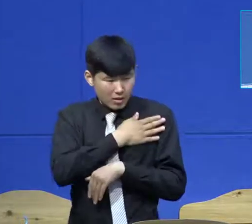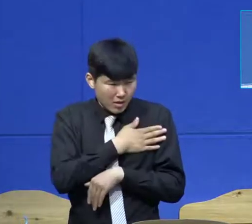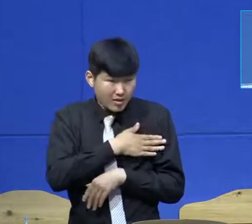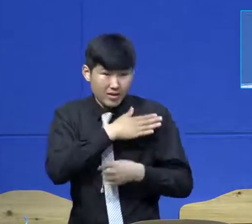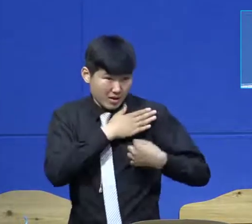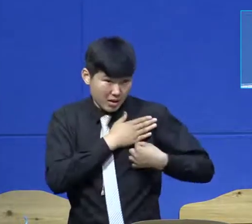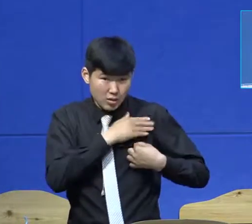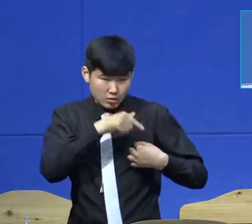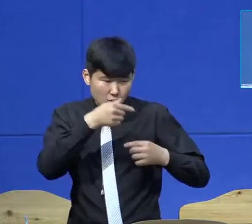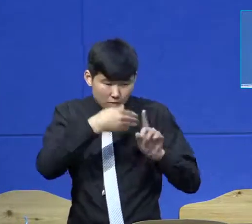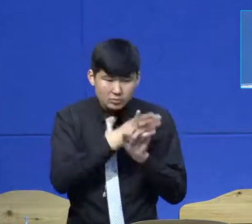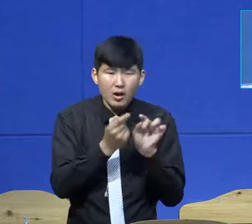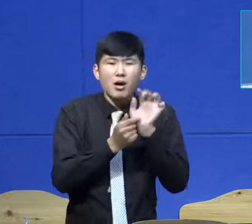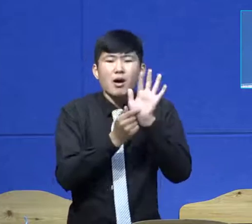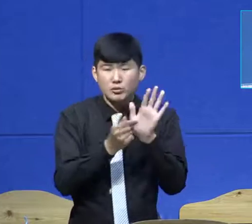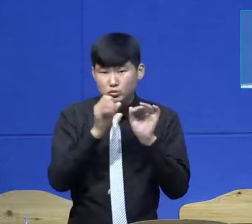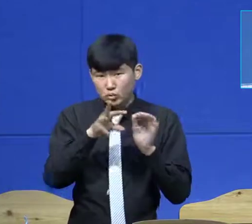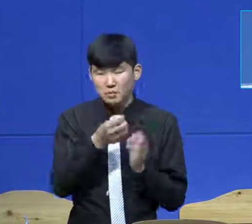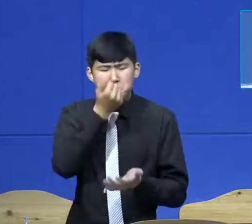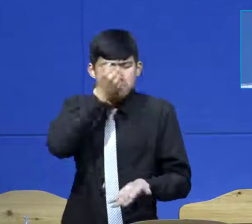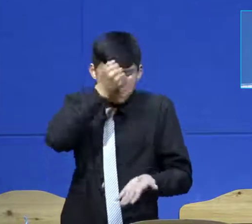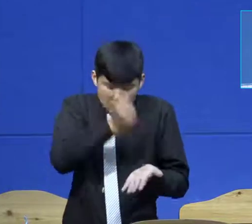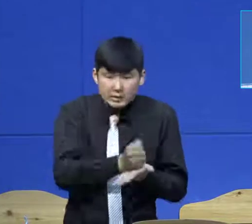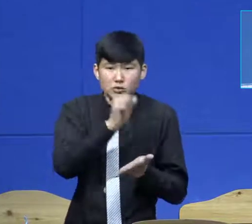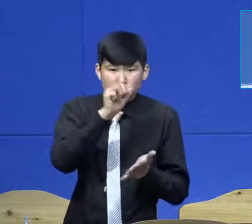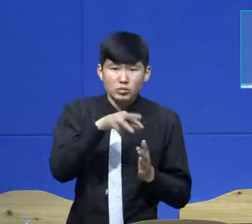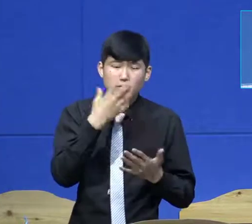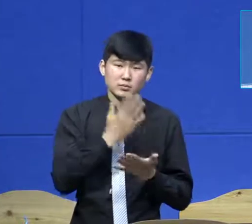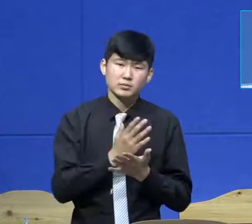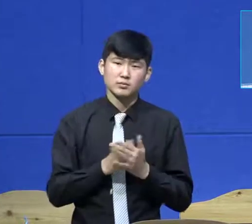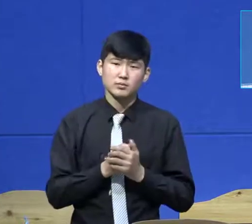үгээрээ харуулсан юм аа, батлсан юм аа гэсэн.